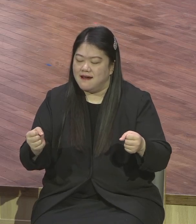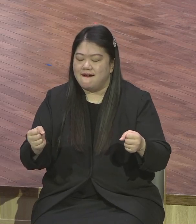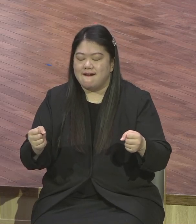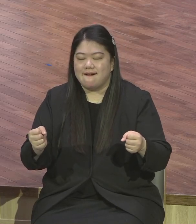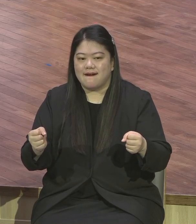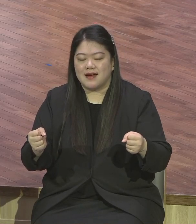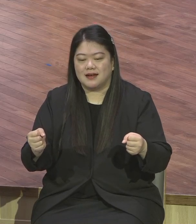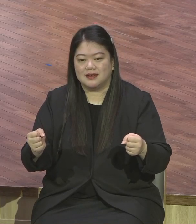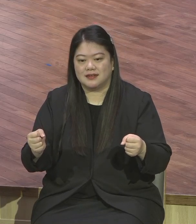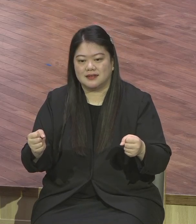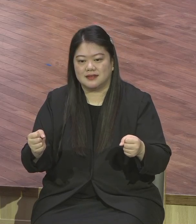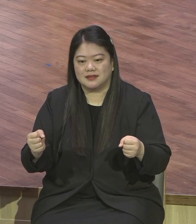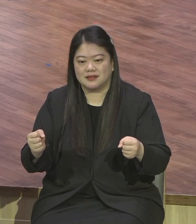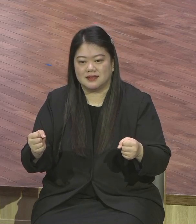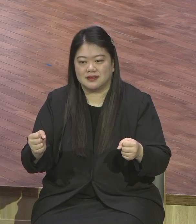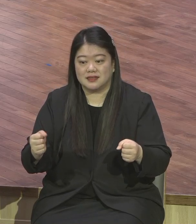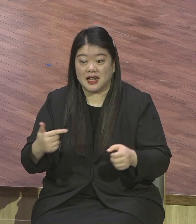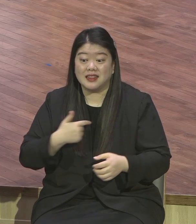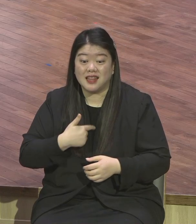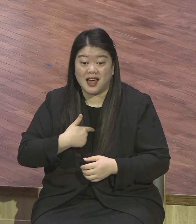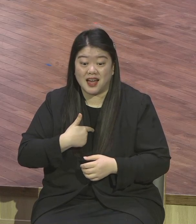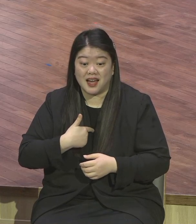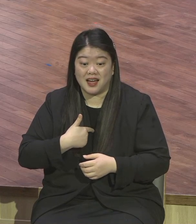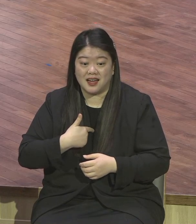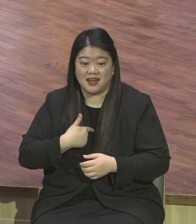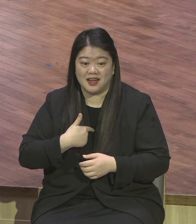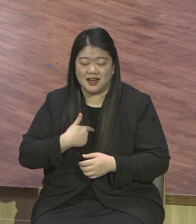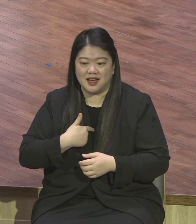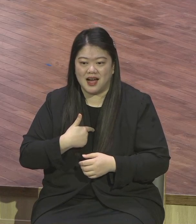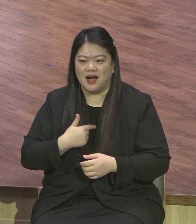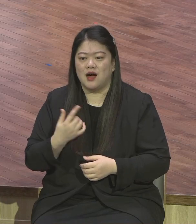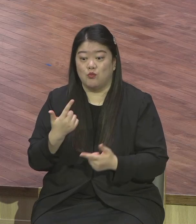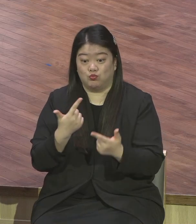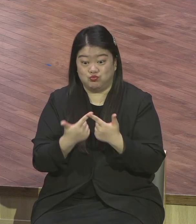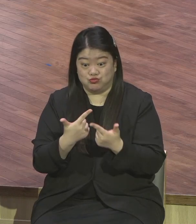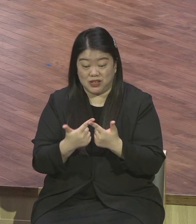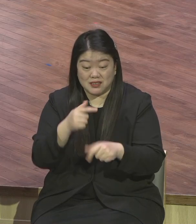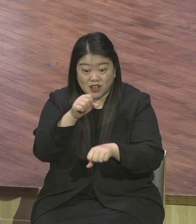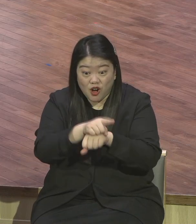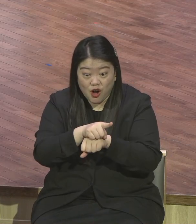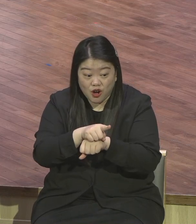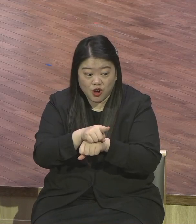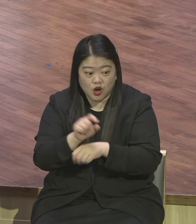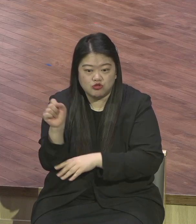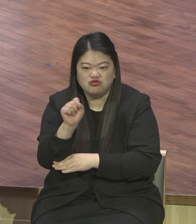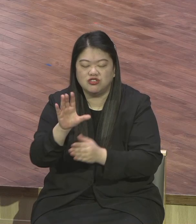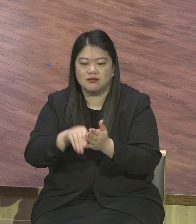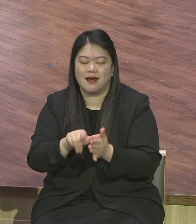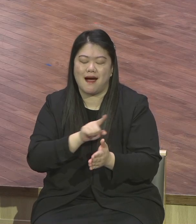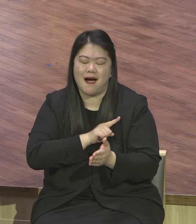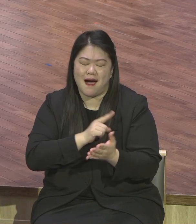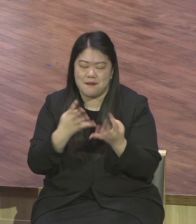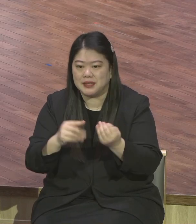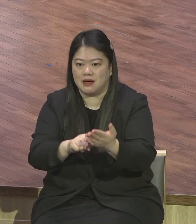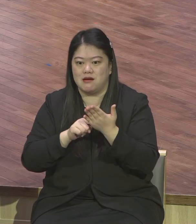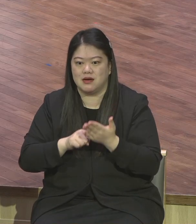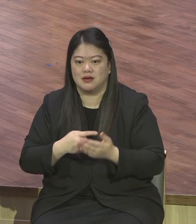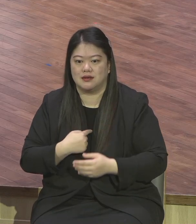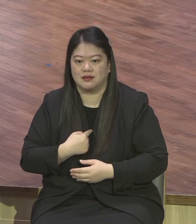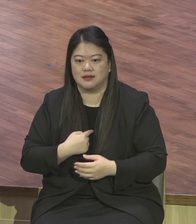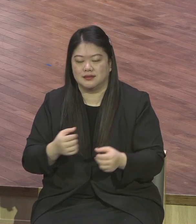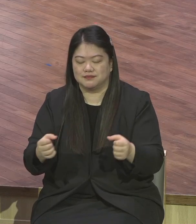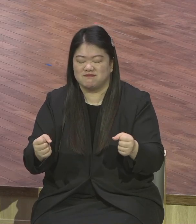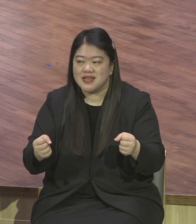사람. 운전할 때 제일 조심해야 돼. 그때 위에는 별로 없잖아요. 그러면 욕도 막 나오죠 입에서.